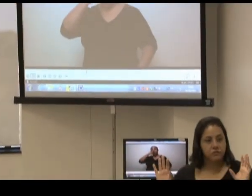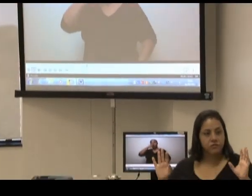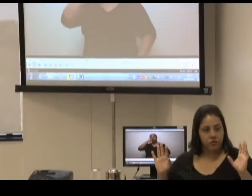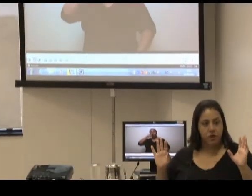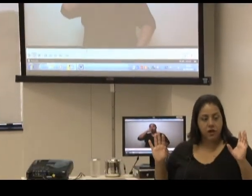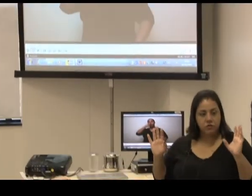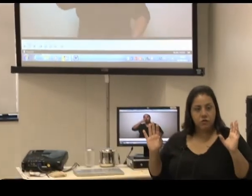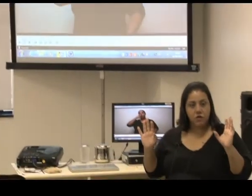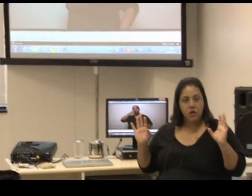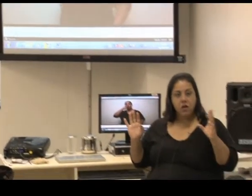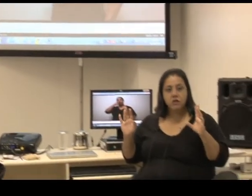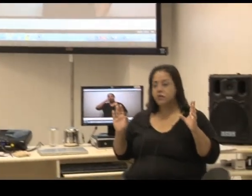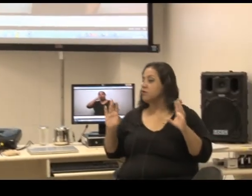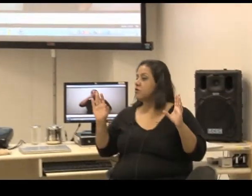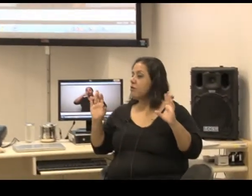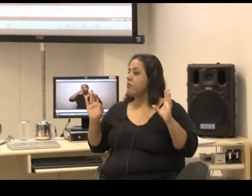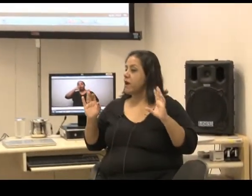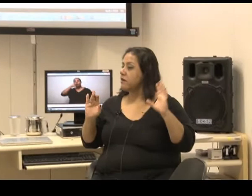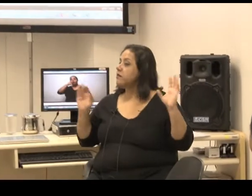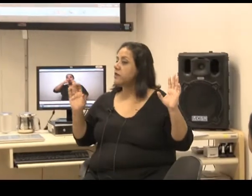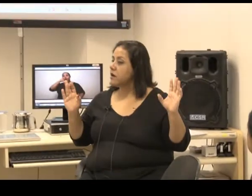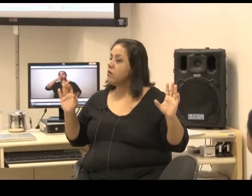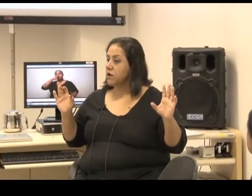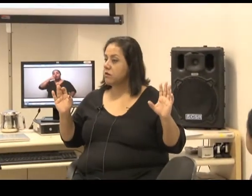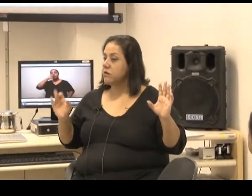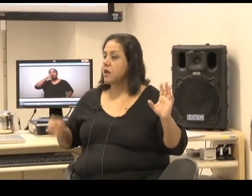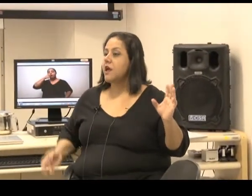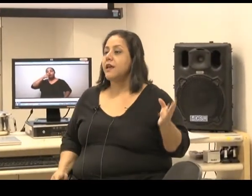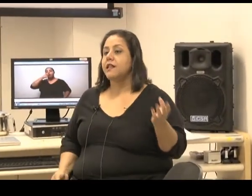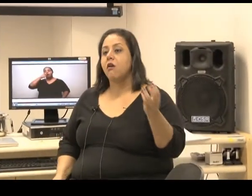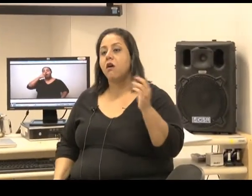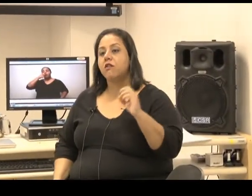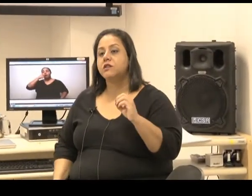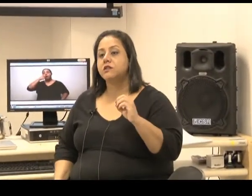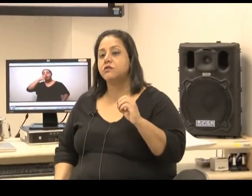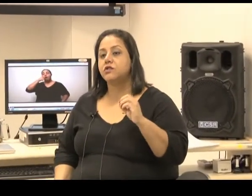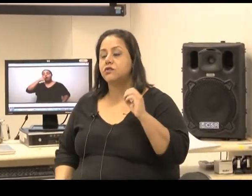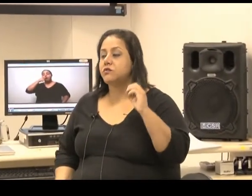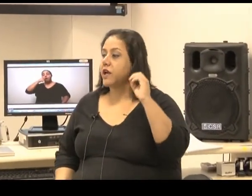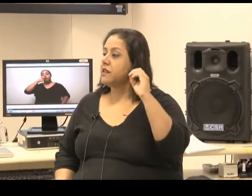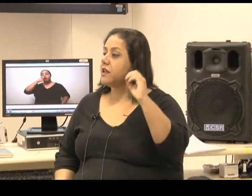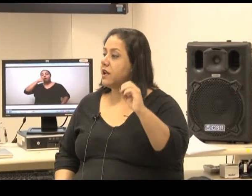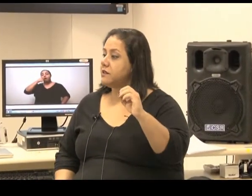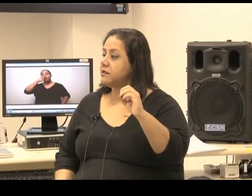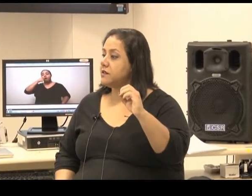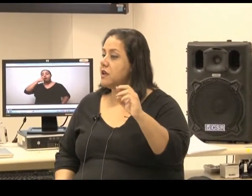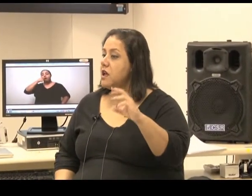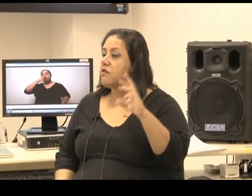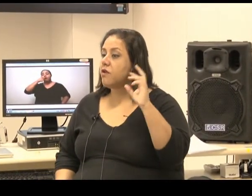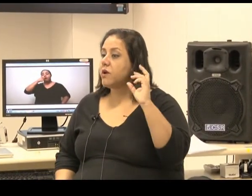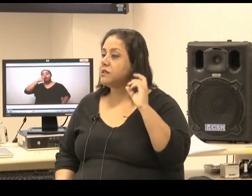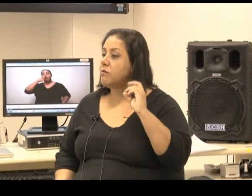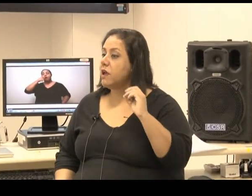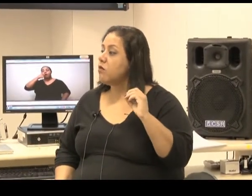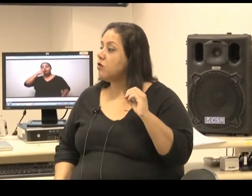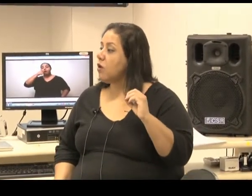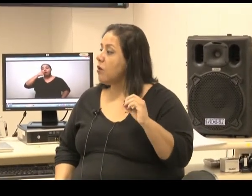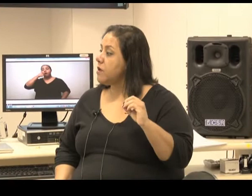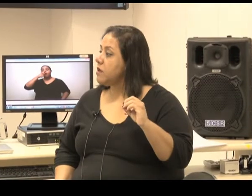não é isso? De um grupo bem tranquilo. Então, agora vocês vão se juntar em 3, vão receber um nome